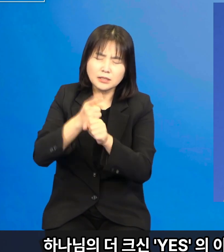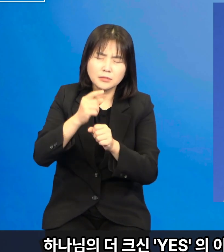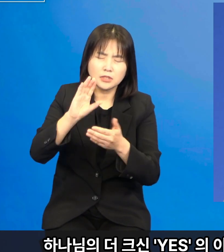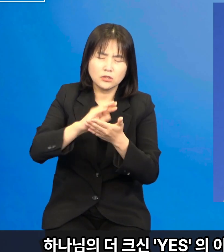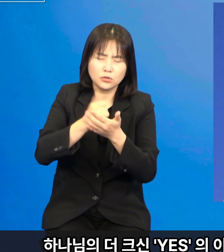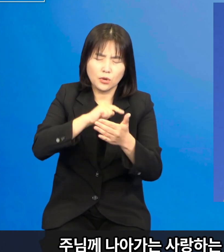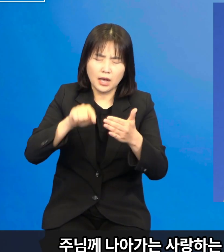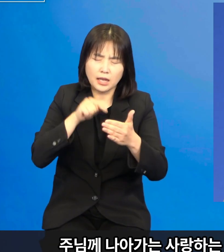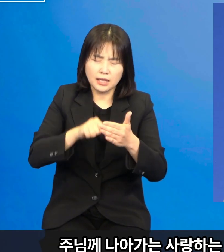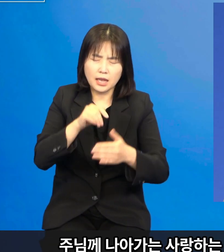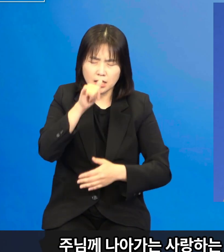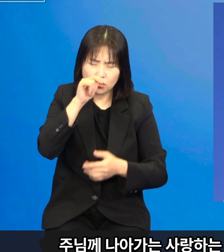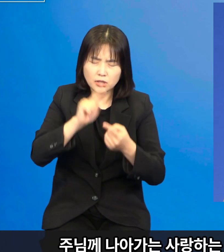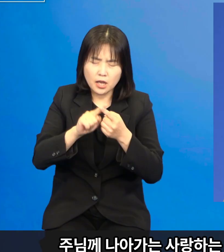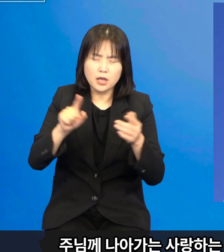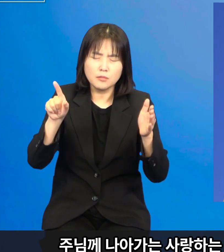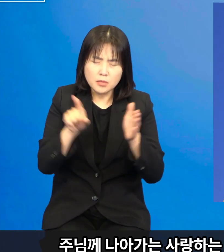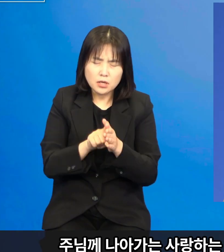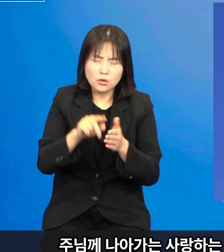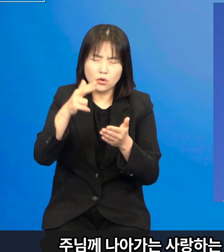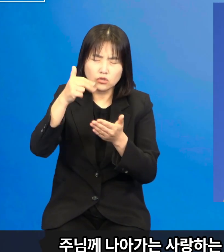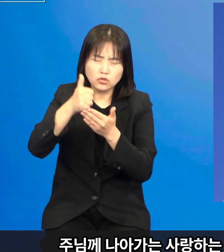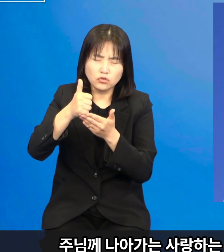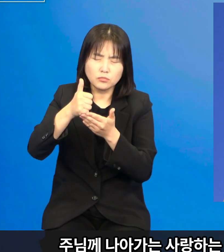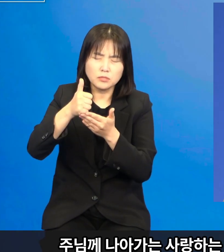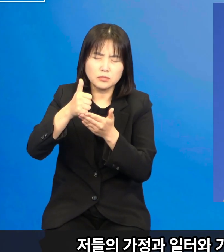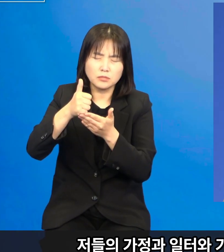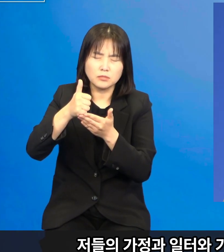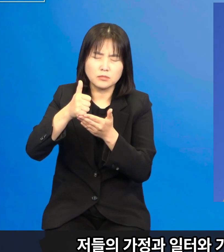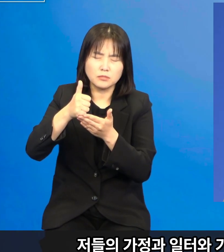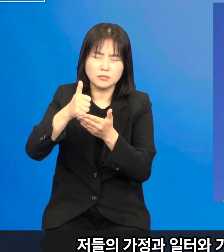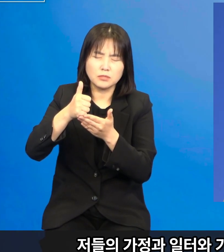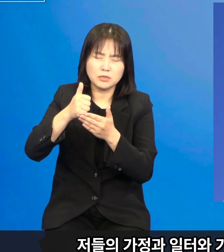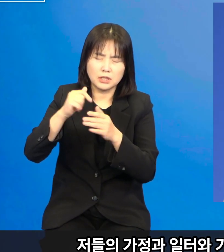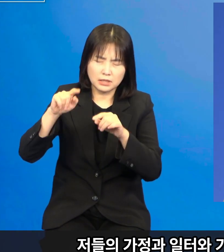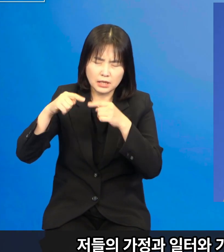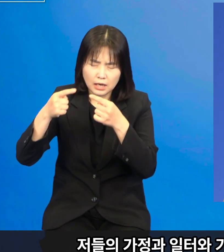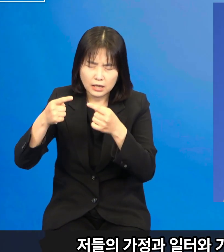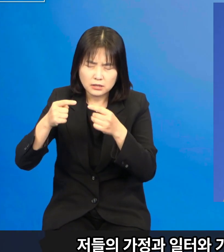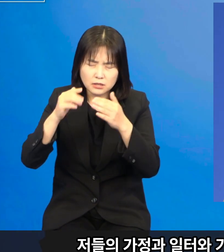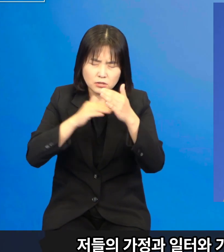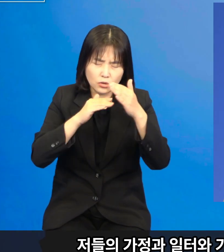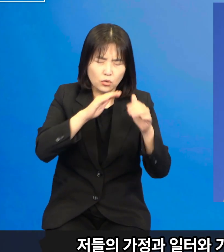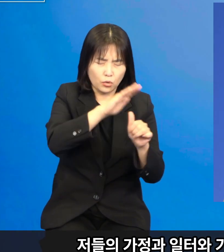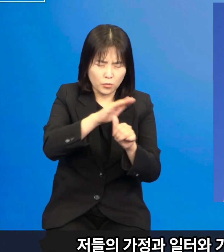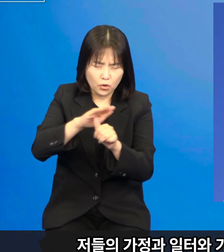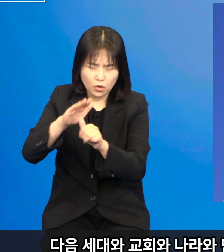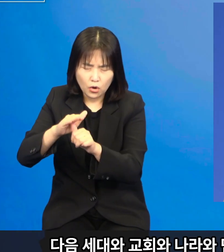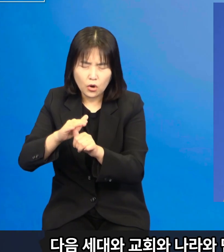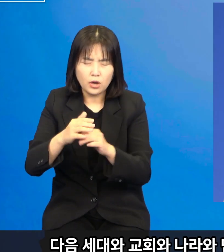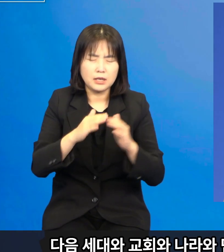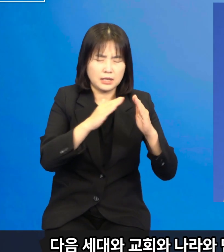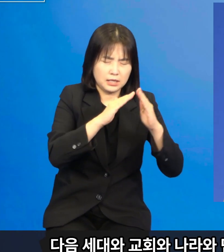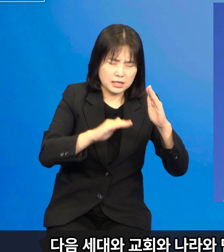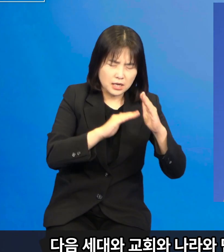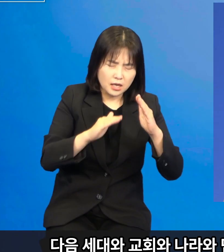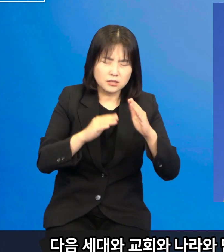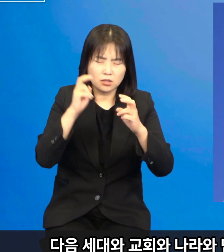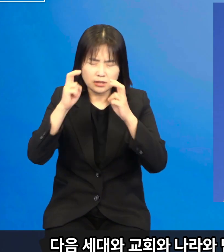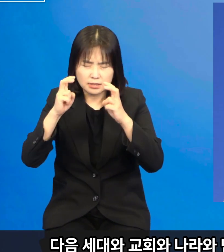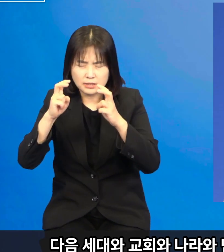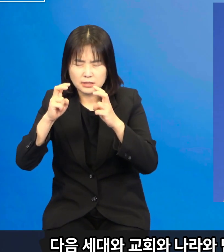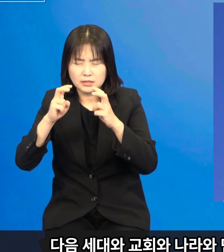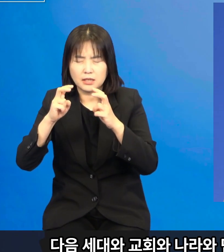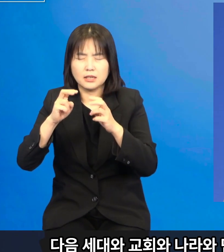있음을 믿고 주님께 나아가는 사랑하는 모든 성도들 머리 위에 저들의 가정과 일터와 기업과 사랑하는 자녀들과 다음 세대와